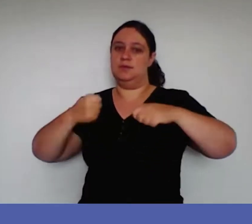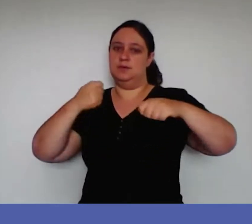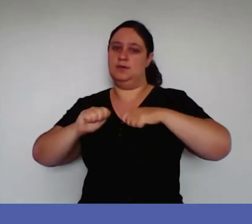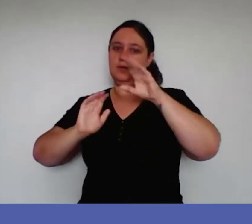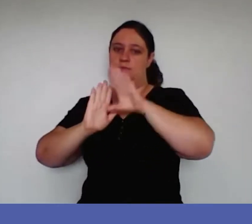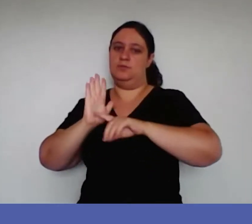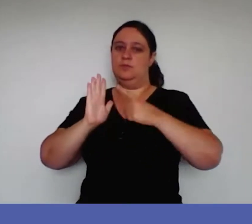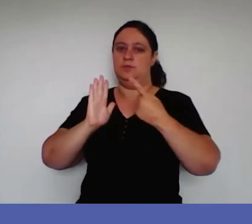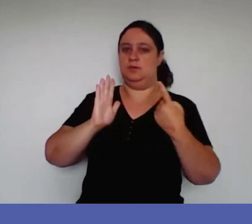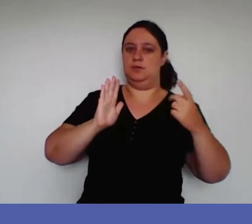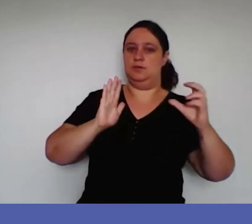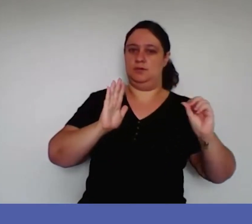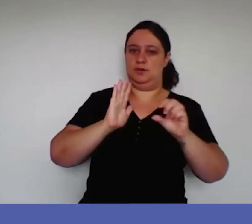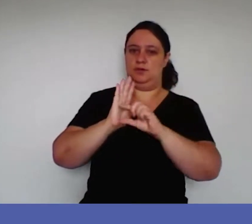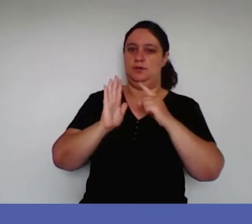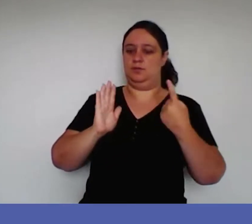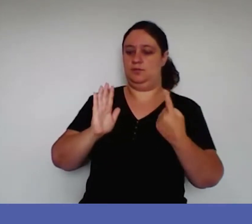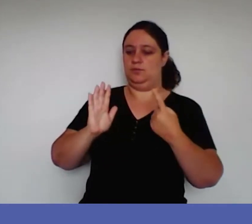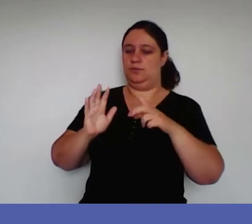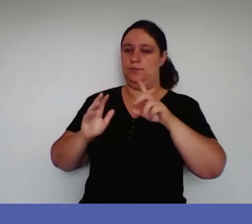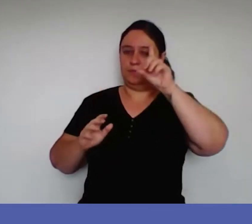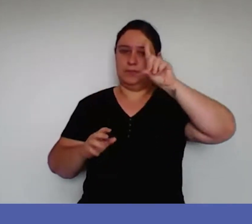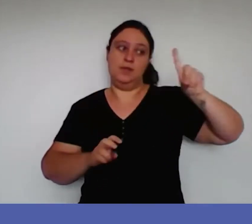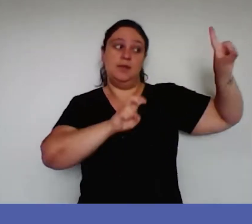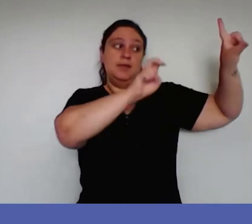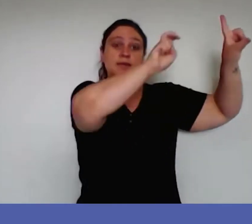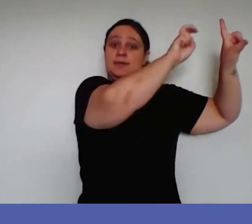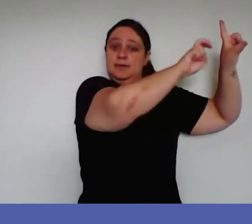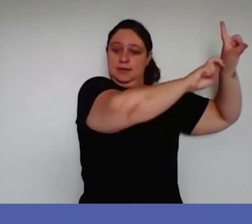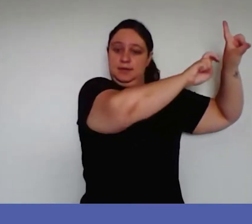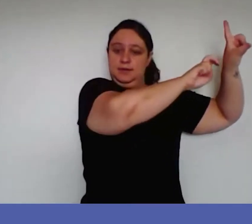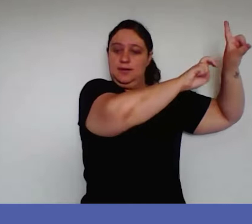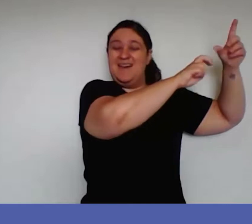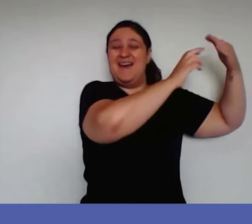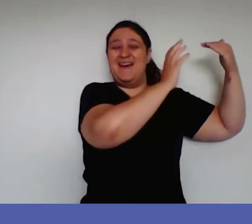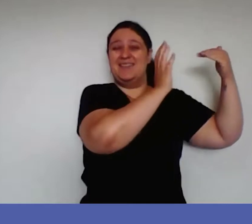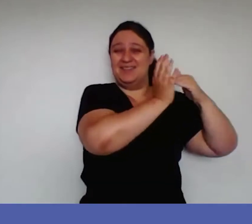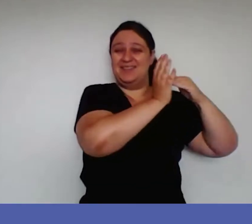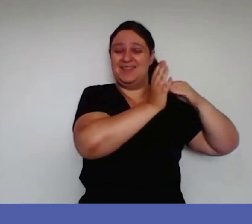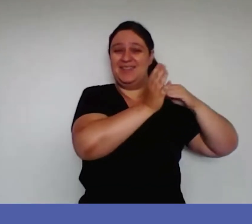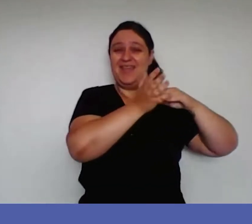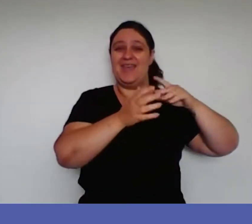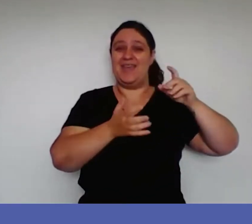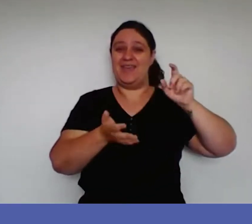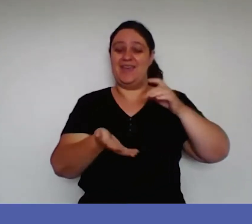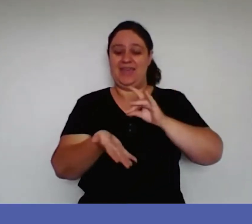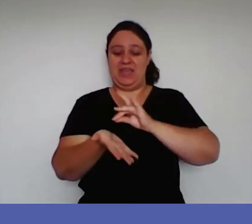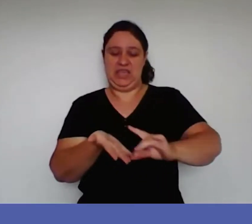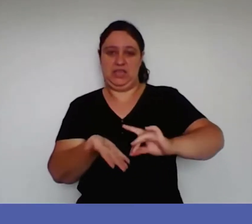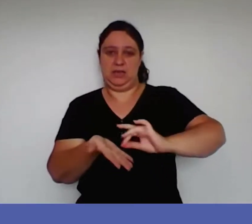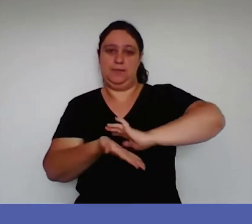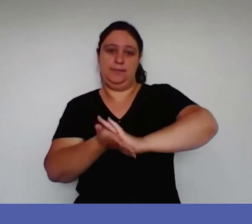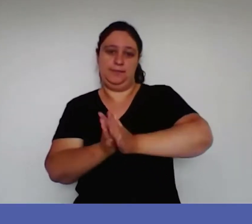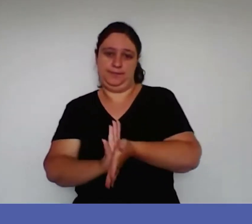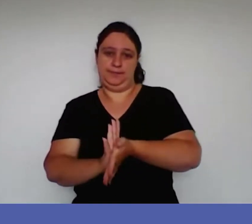ponha por estrado dos pés os teus inimigos. Irmãos, nós estamos nesse processo. Hoje ele